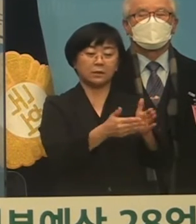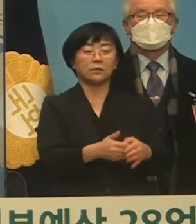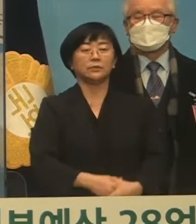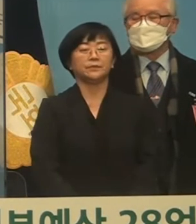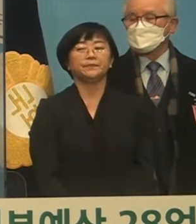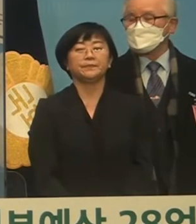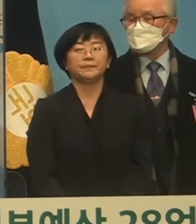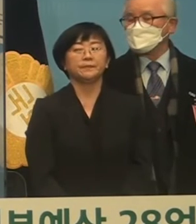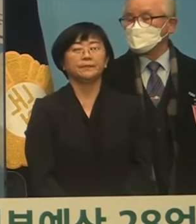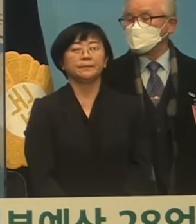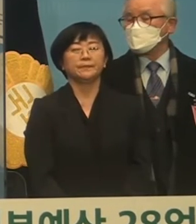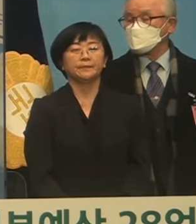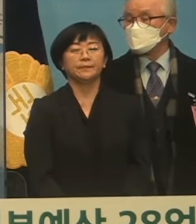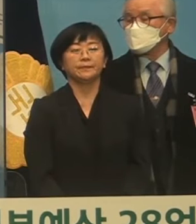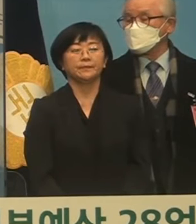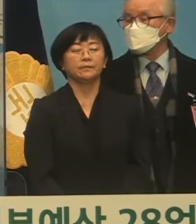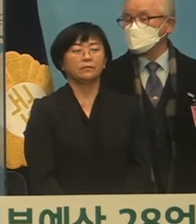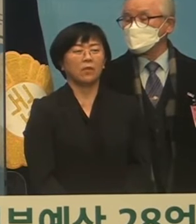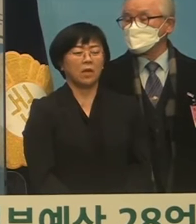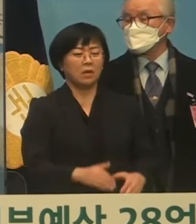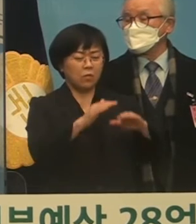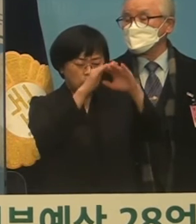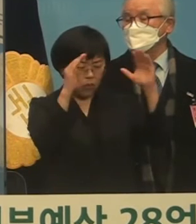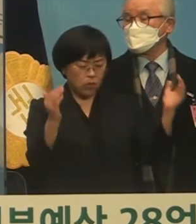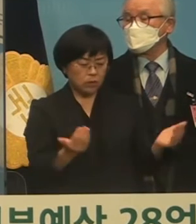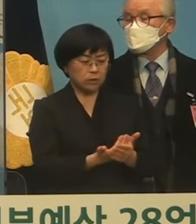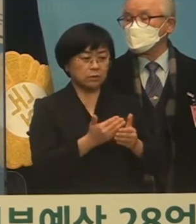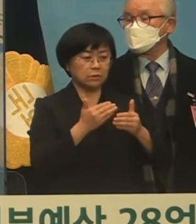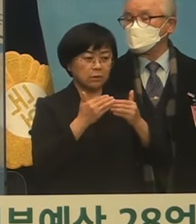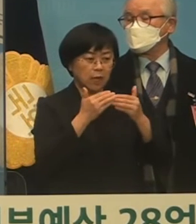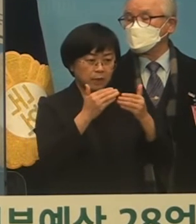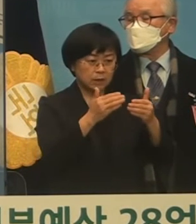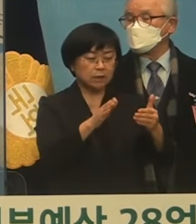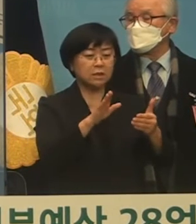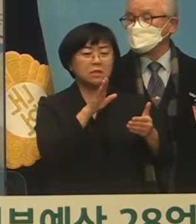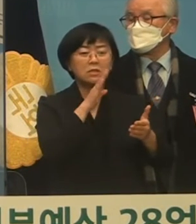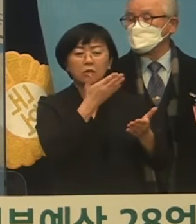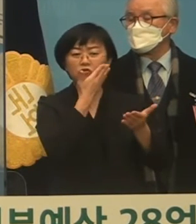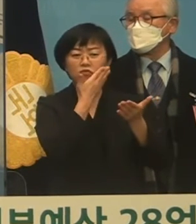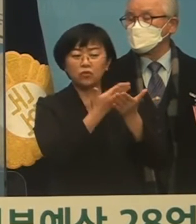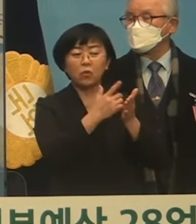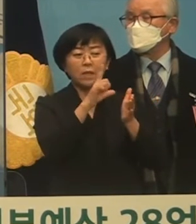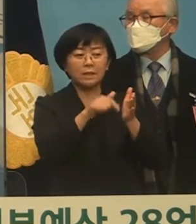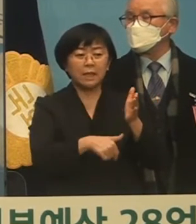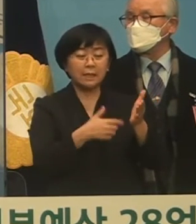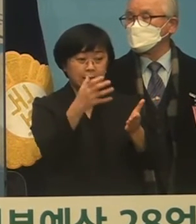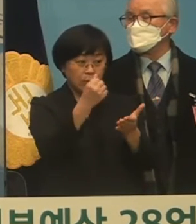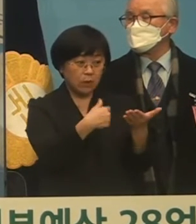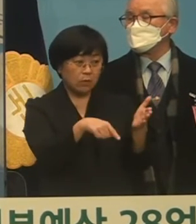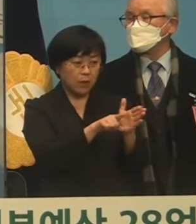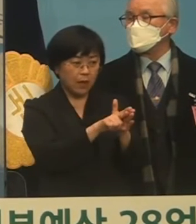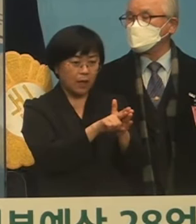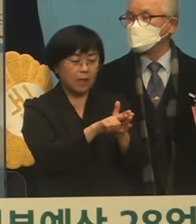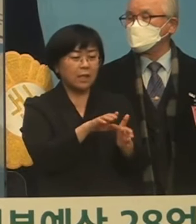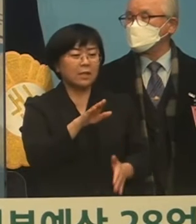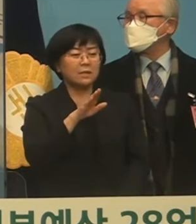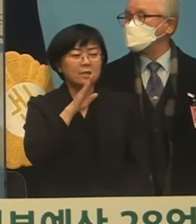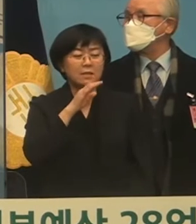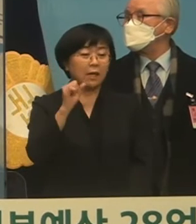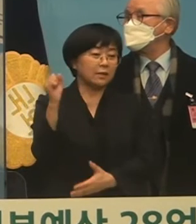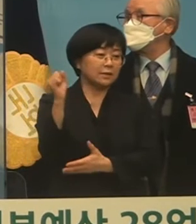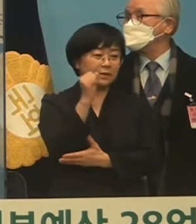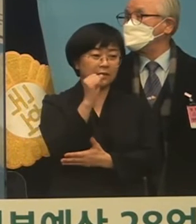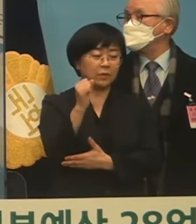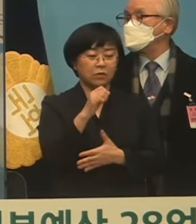명시했습니다. 이 모든 것이 골든타임을 놓치지 않기 위해 비바람에도 아무것도 하지